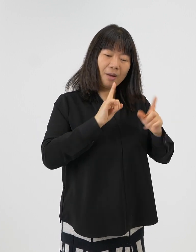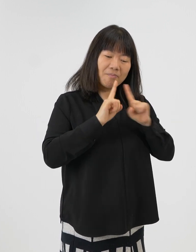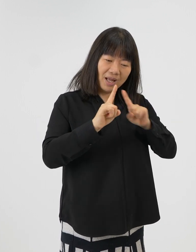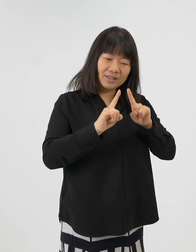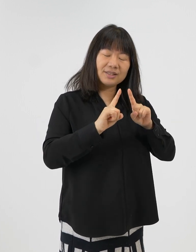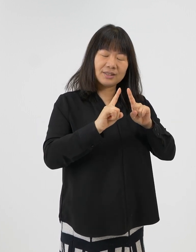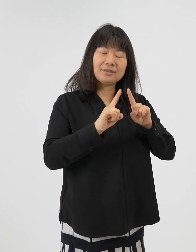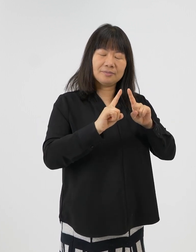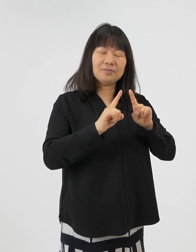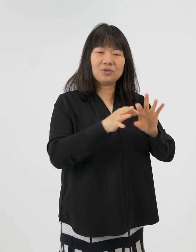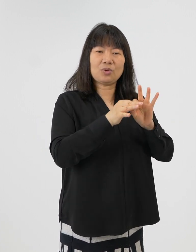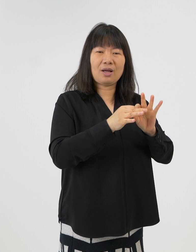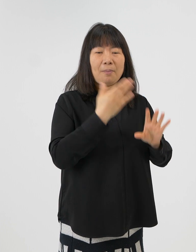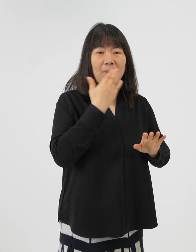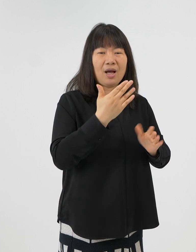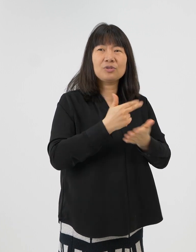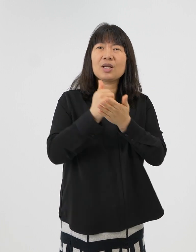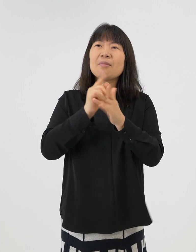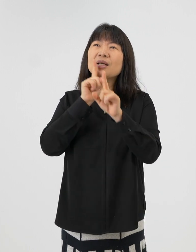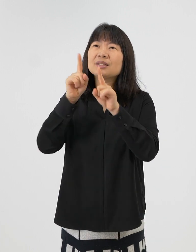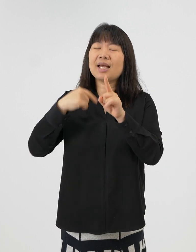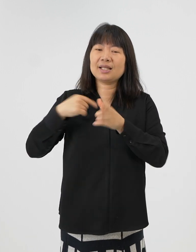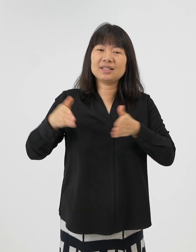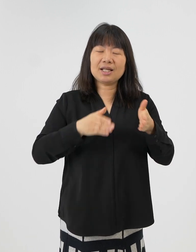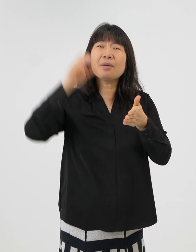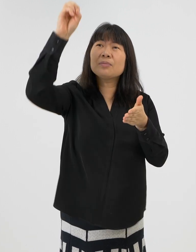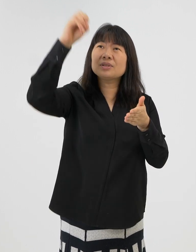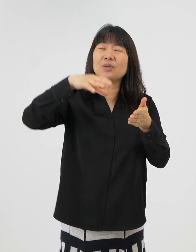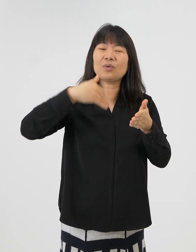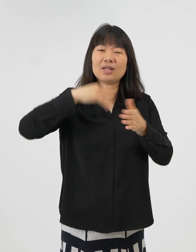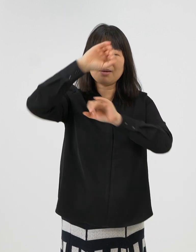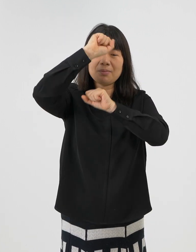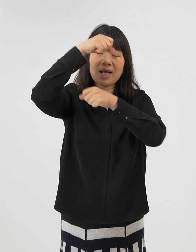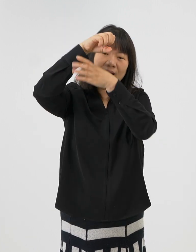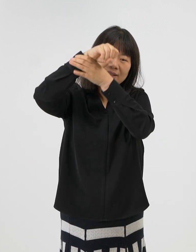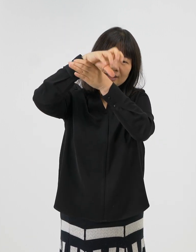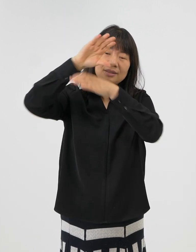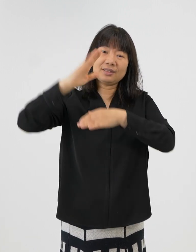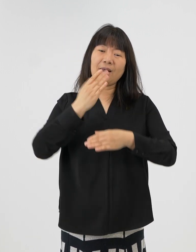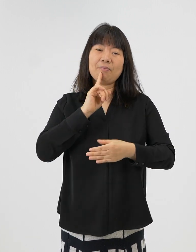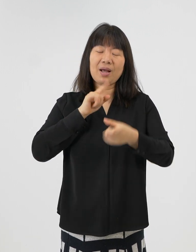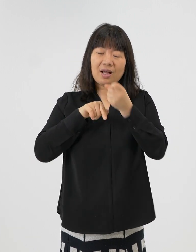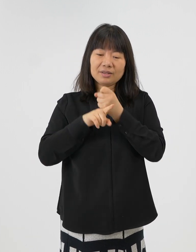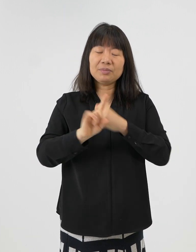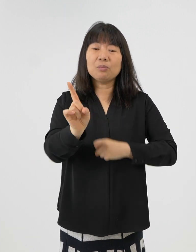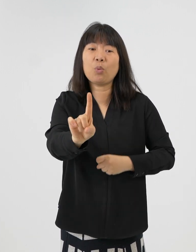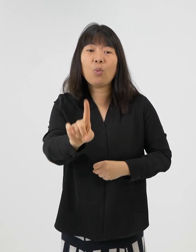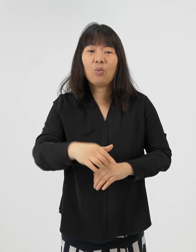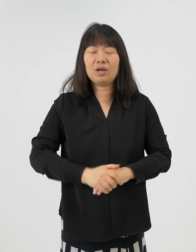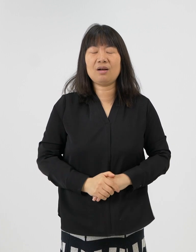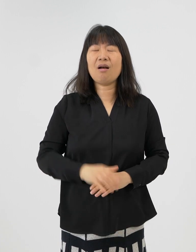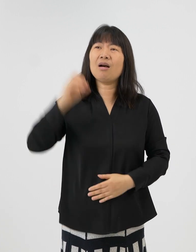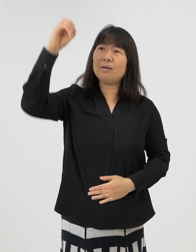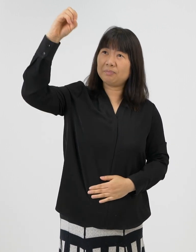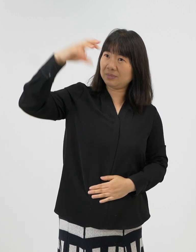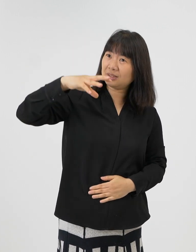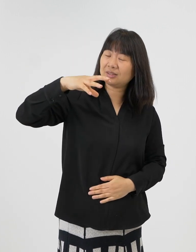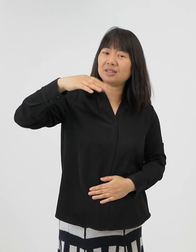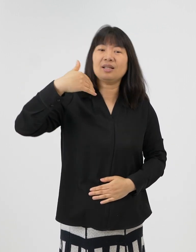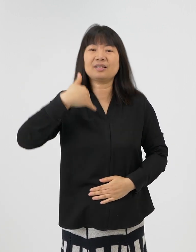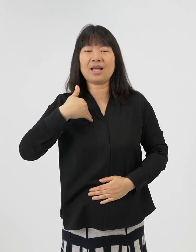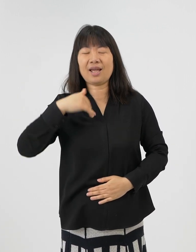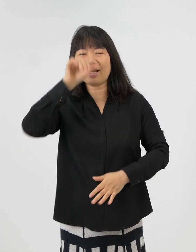말씀이어야 돼요. 주의 말씀은 내 길에 빛이요 내 발에 등이니이다. 무슨 뜻일까요? 빛은